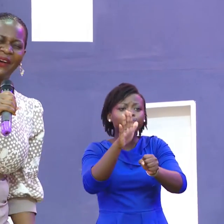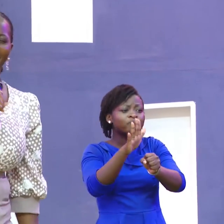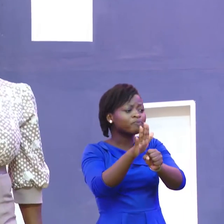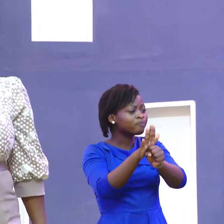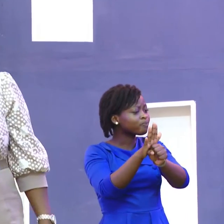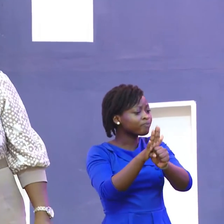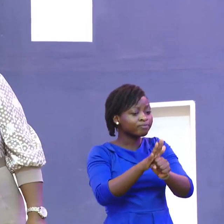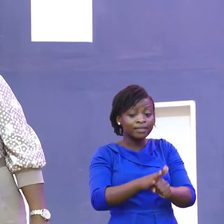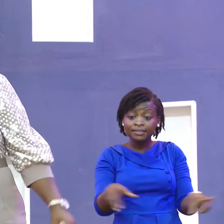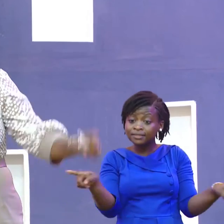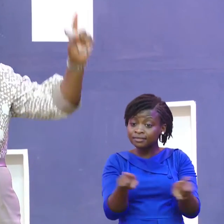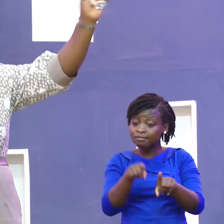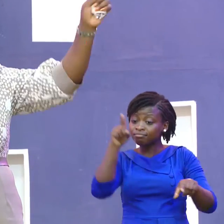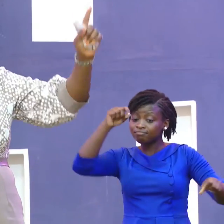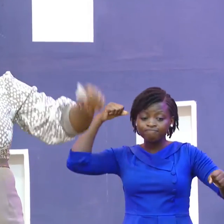yesokola,